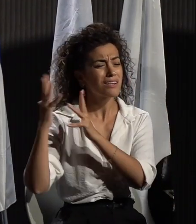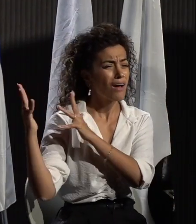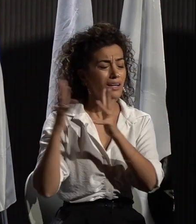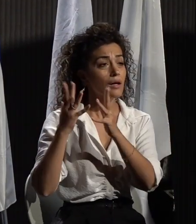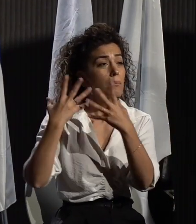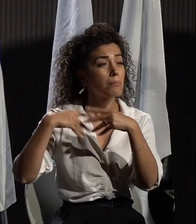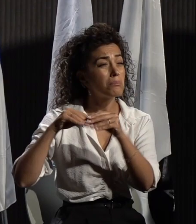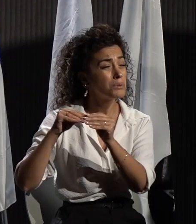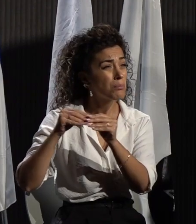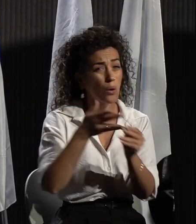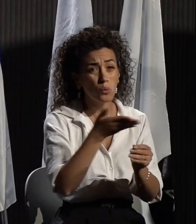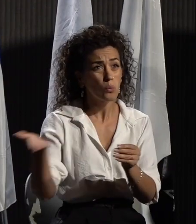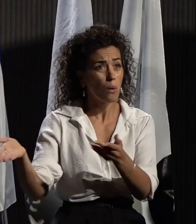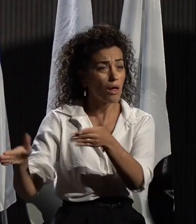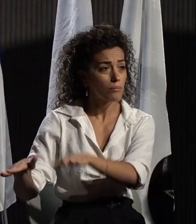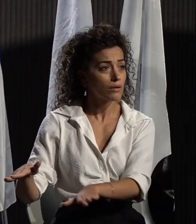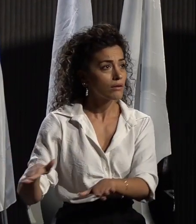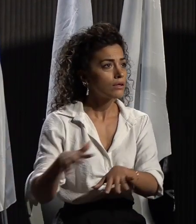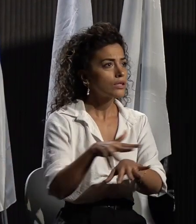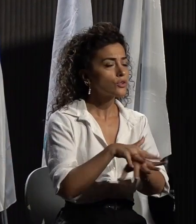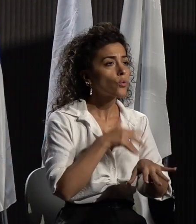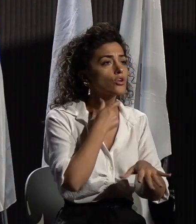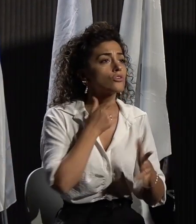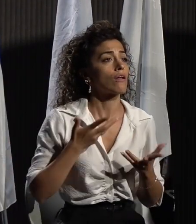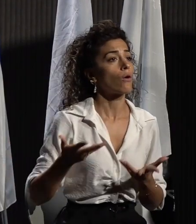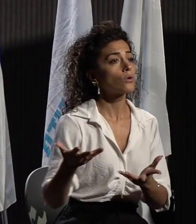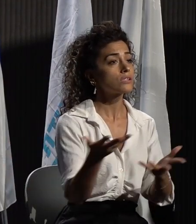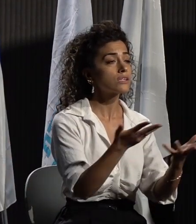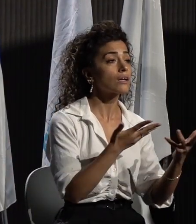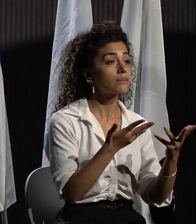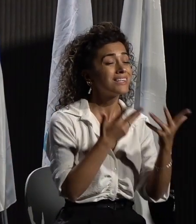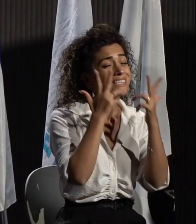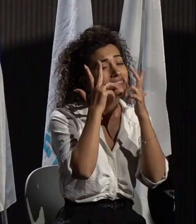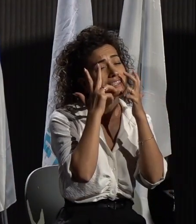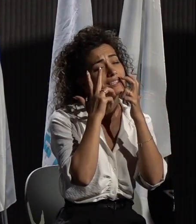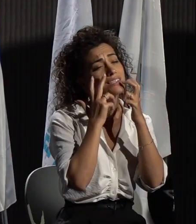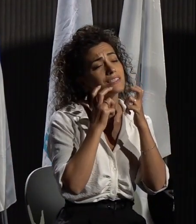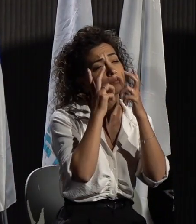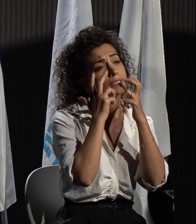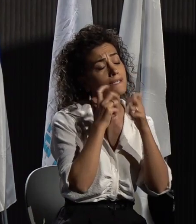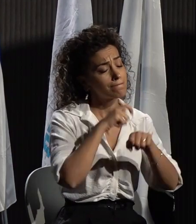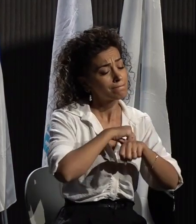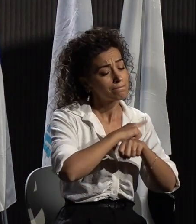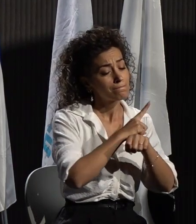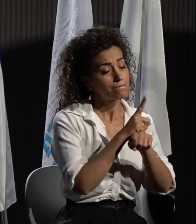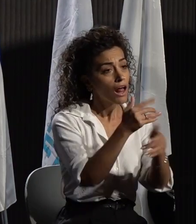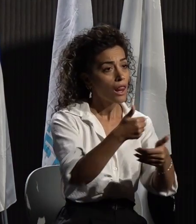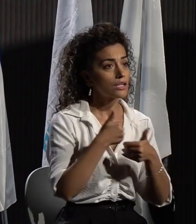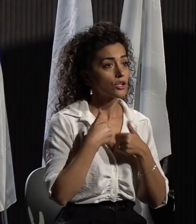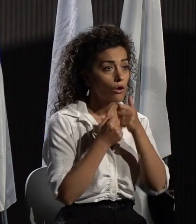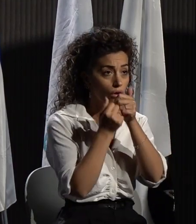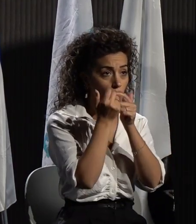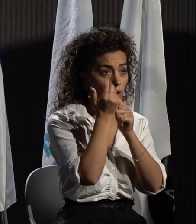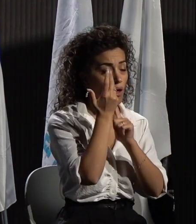של משפחות שלמות. תחושה של חוסר אונים. ציפייה ארוכה לעזרה. כל אלה